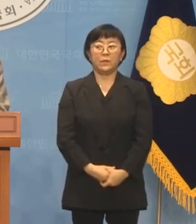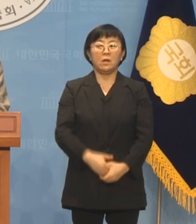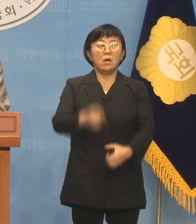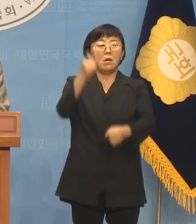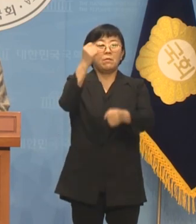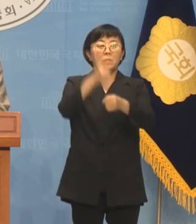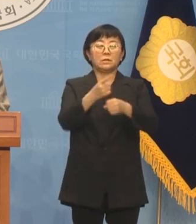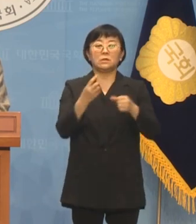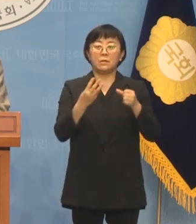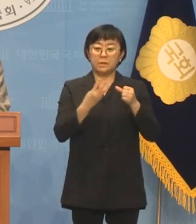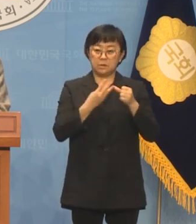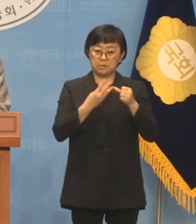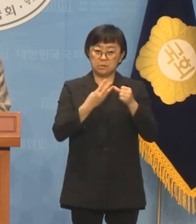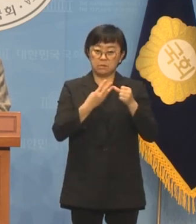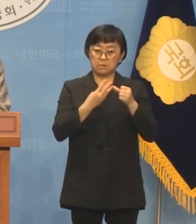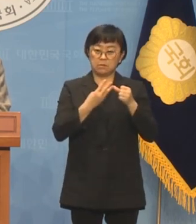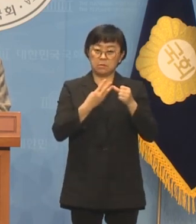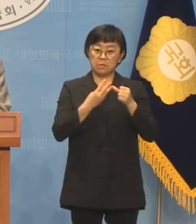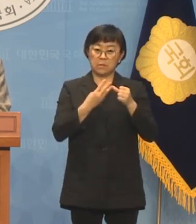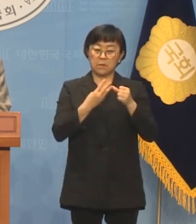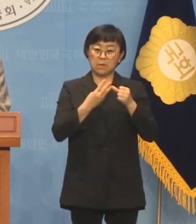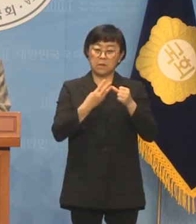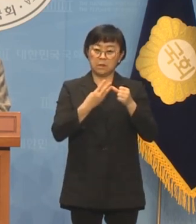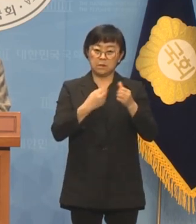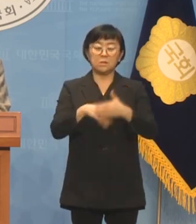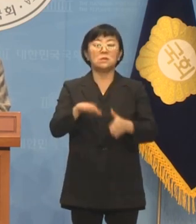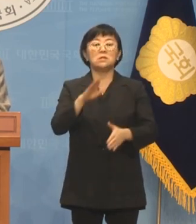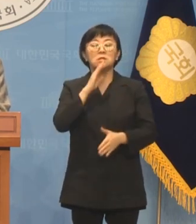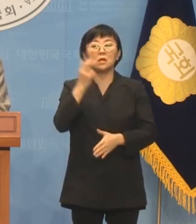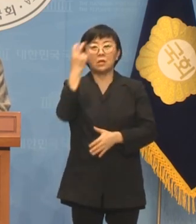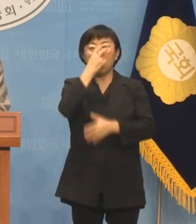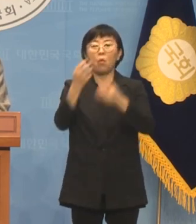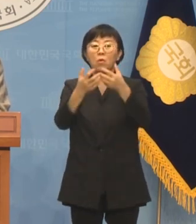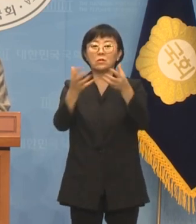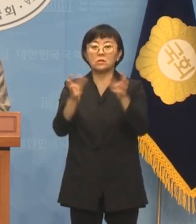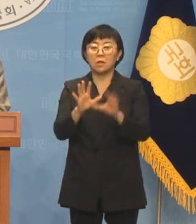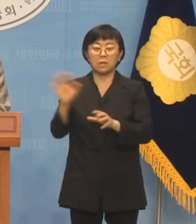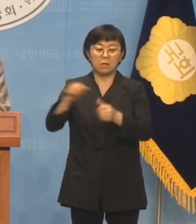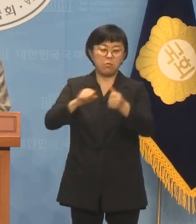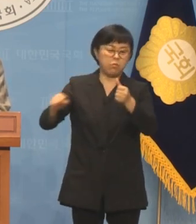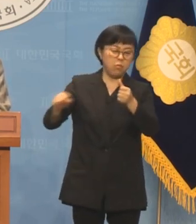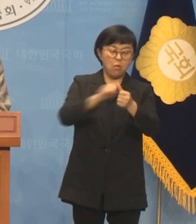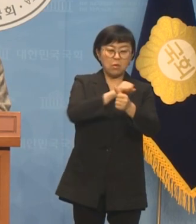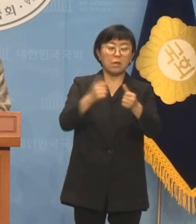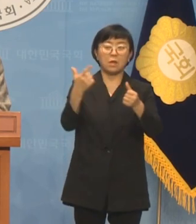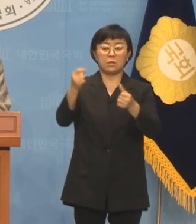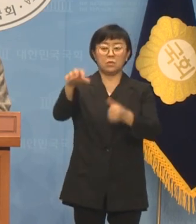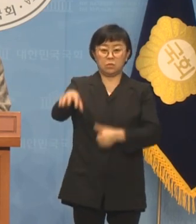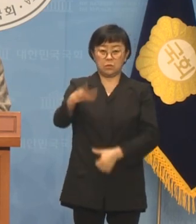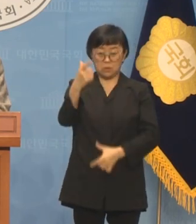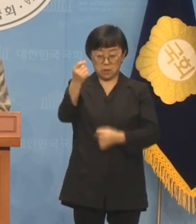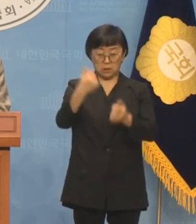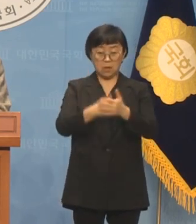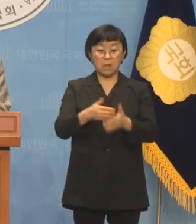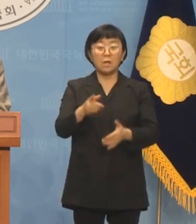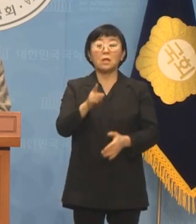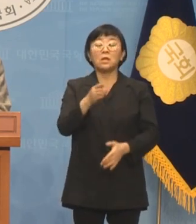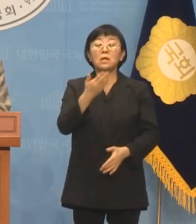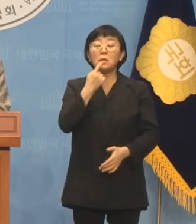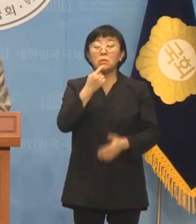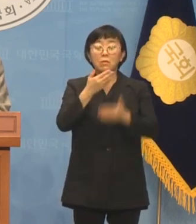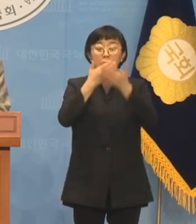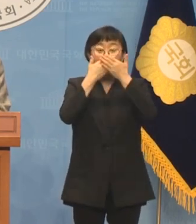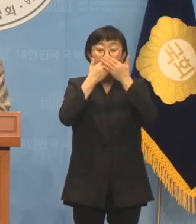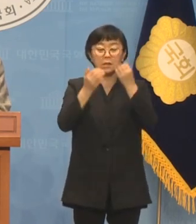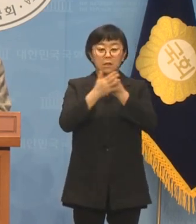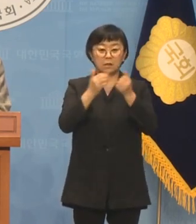벌써 세 번째입니다. 이쯤 되면 경호처가 아니라 폭행처입니다. 입틀막 정권의